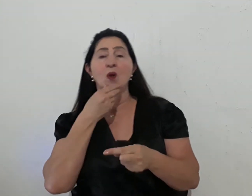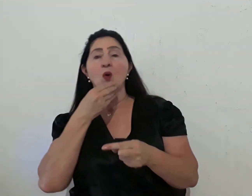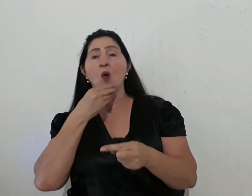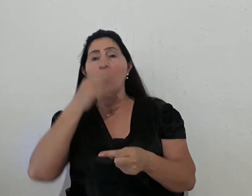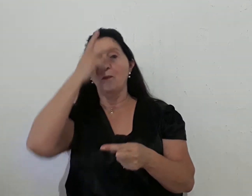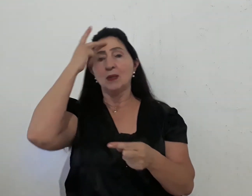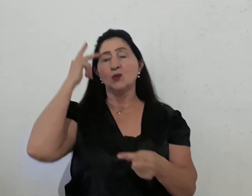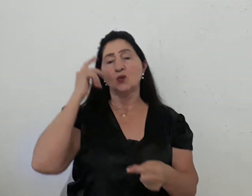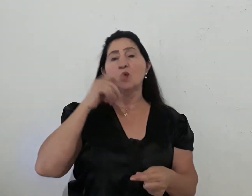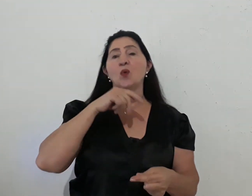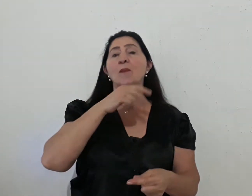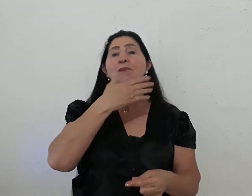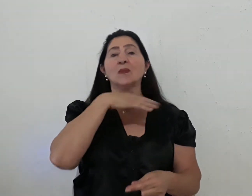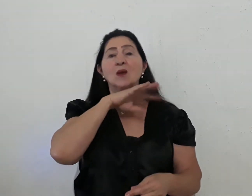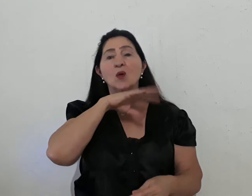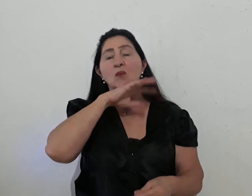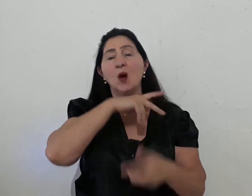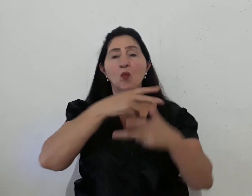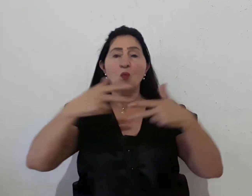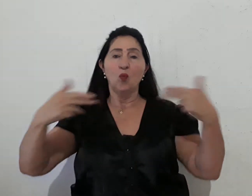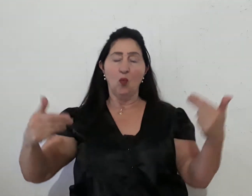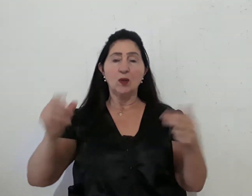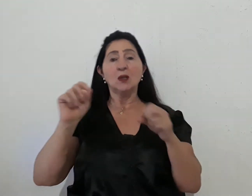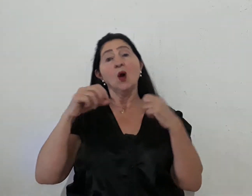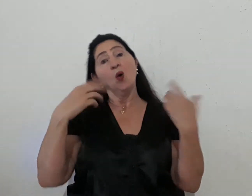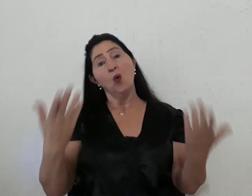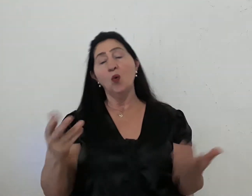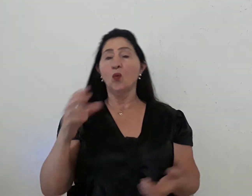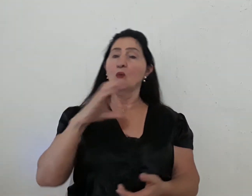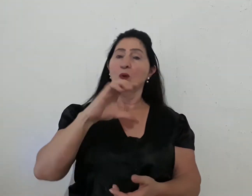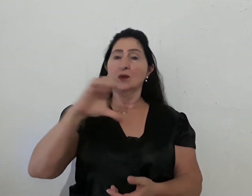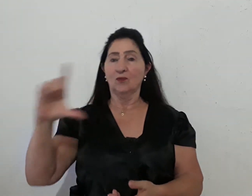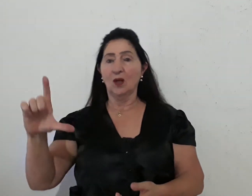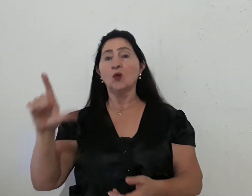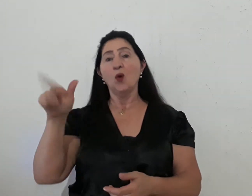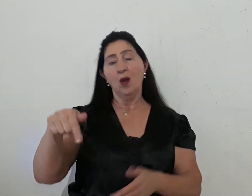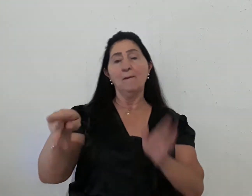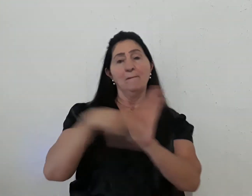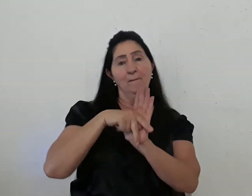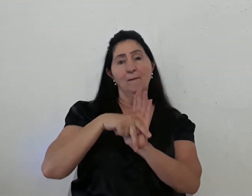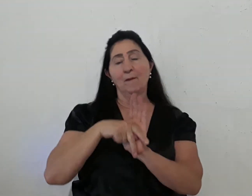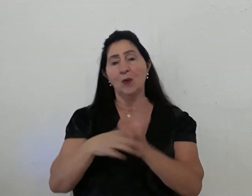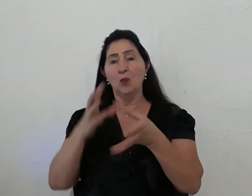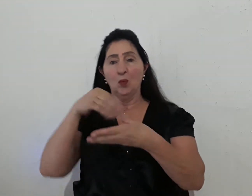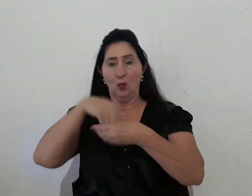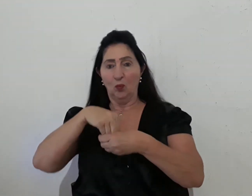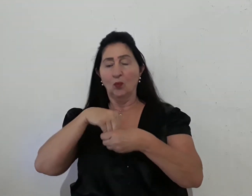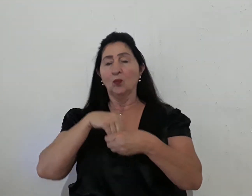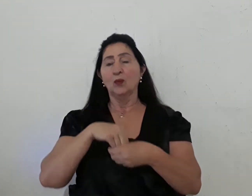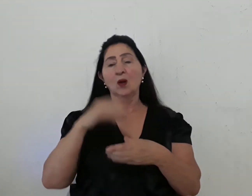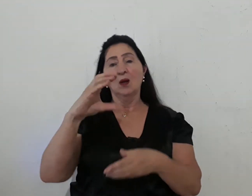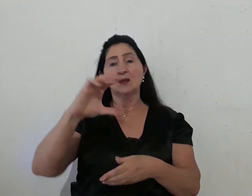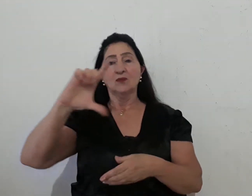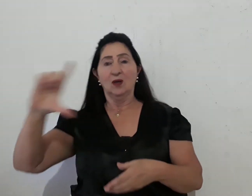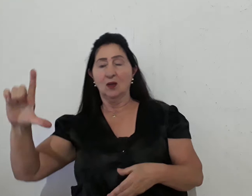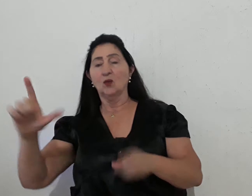animal, coisa, que é a característica dos classificadores na Libras, como também em outras línguas orais e de